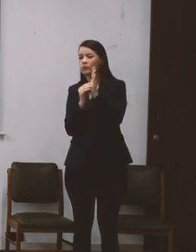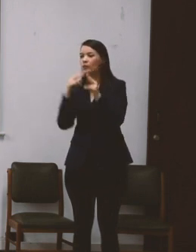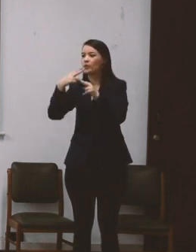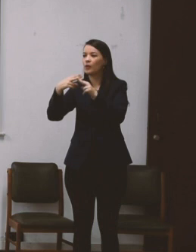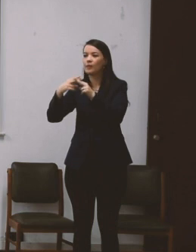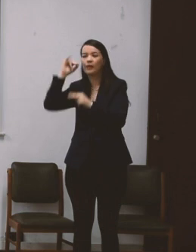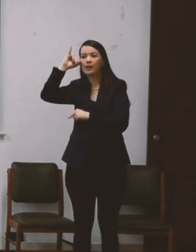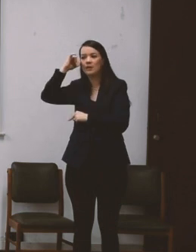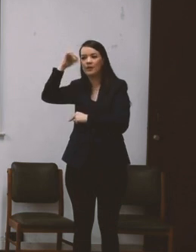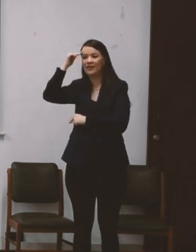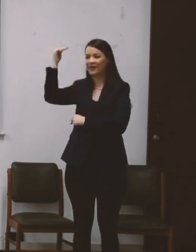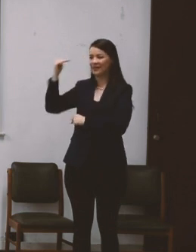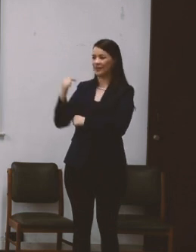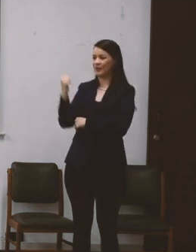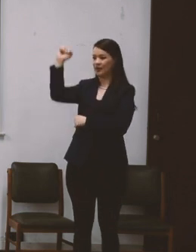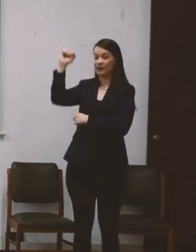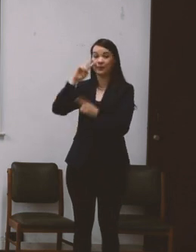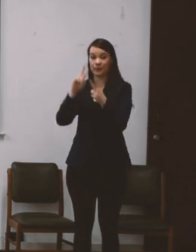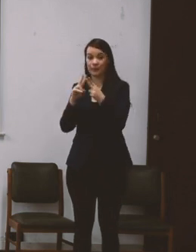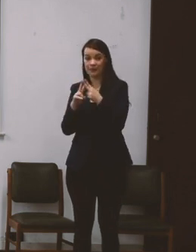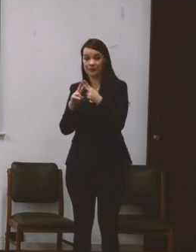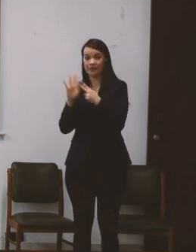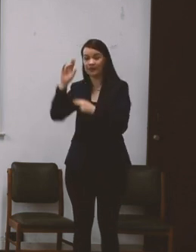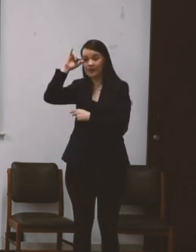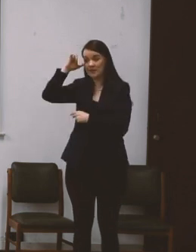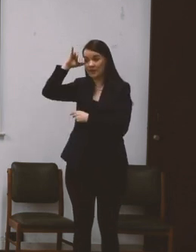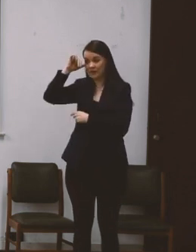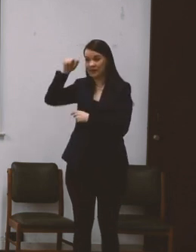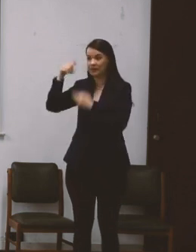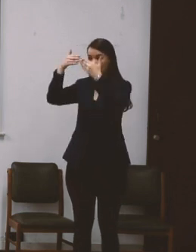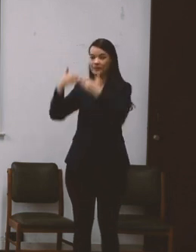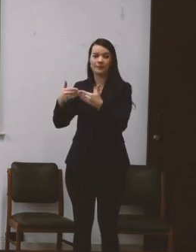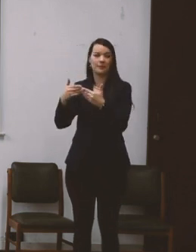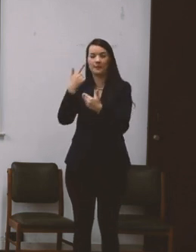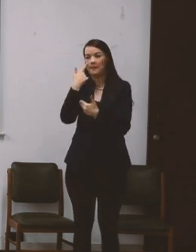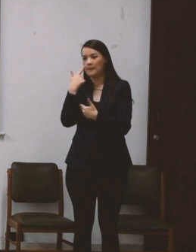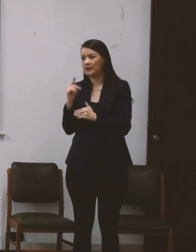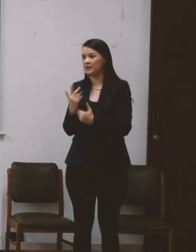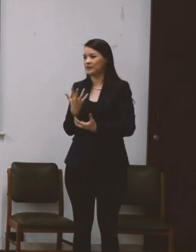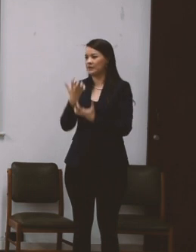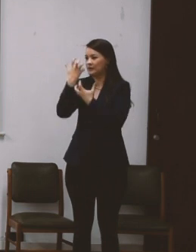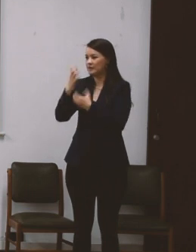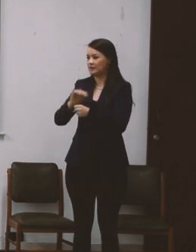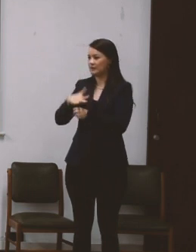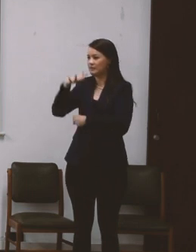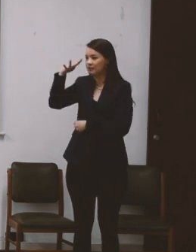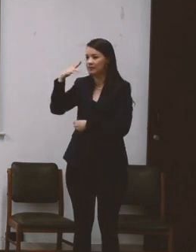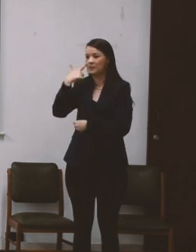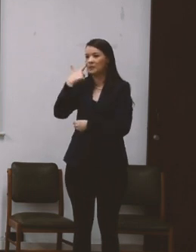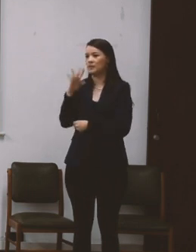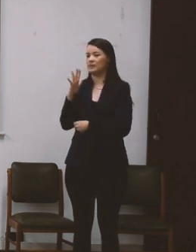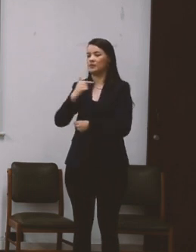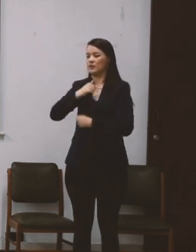trastorno negativista desafiante. Bueno, es un patrón de enfado e irritabilidad que nos conduce a la